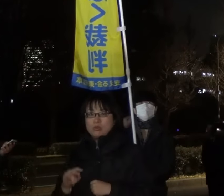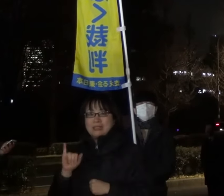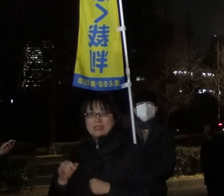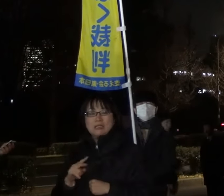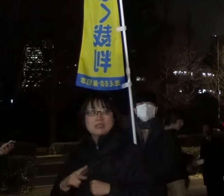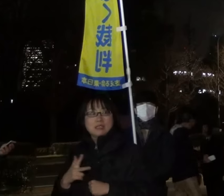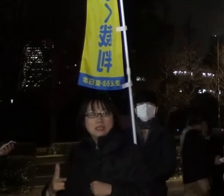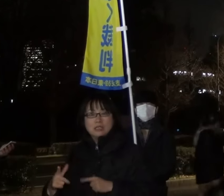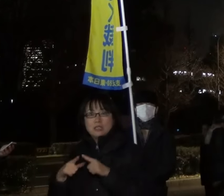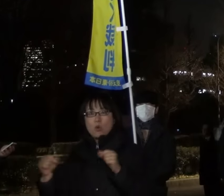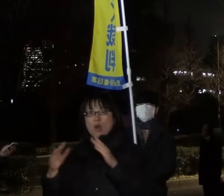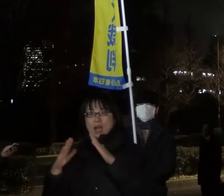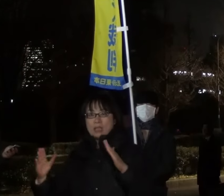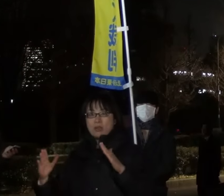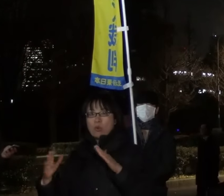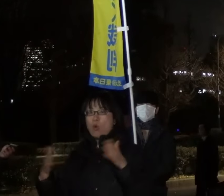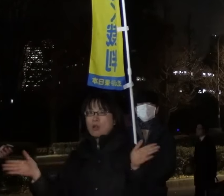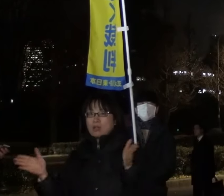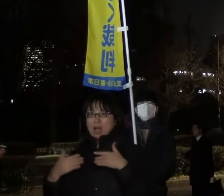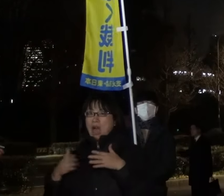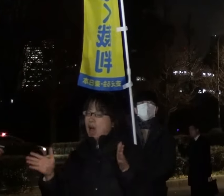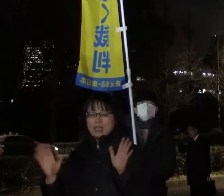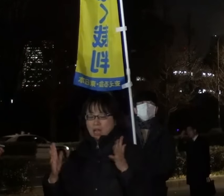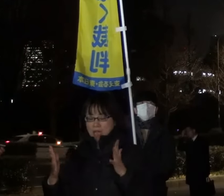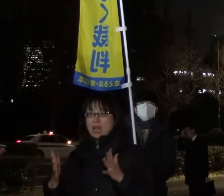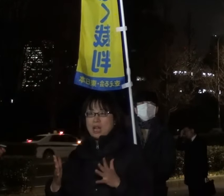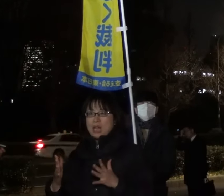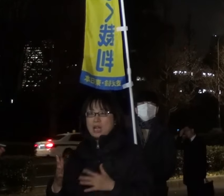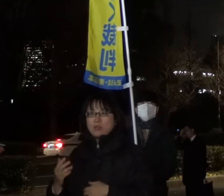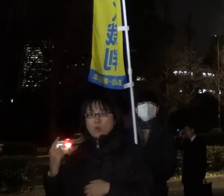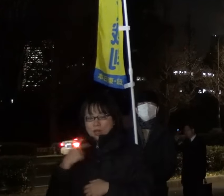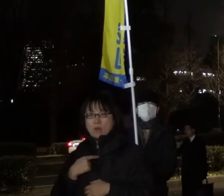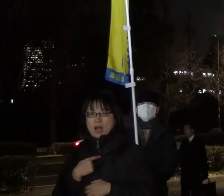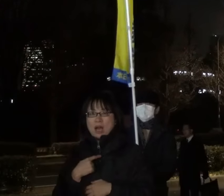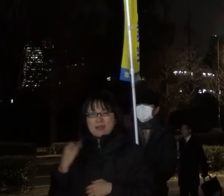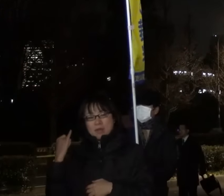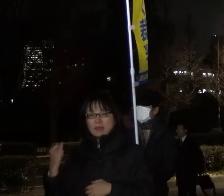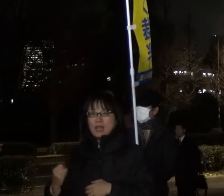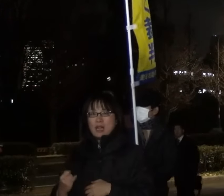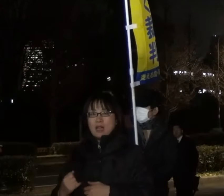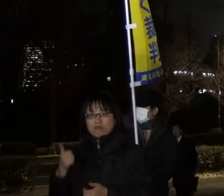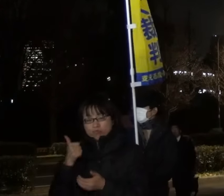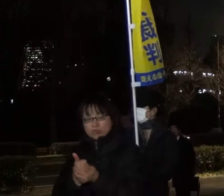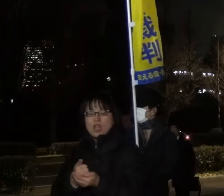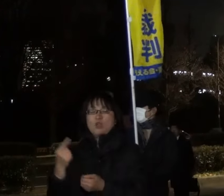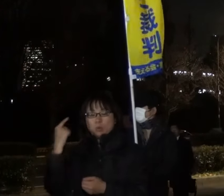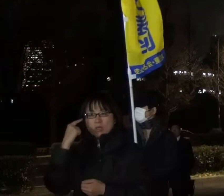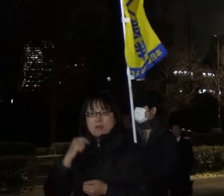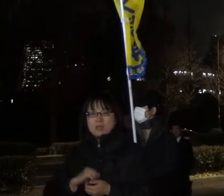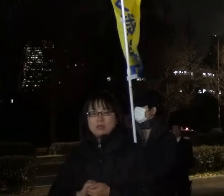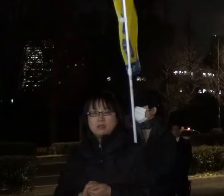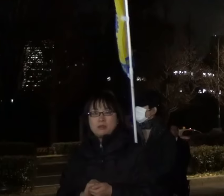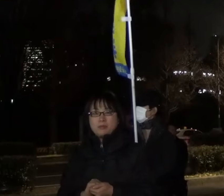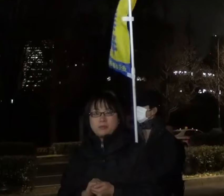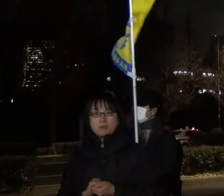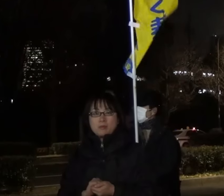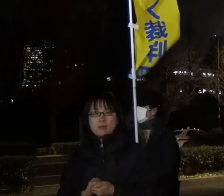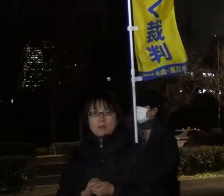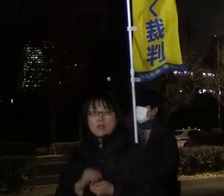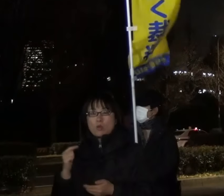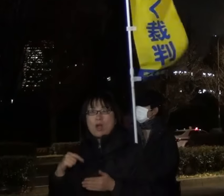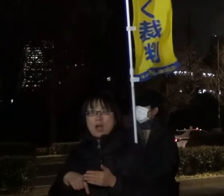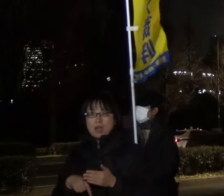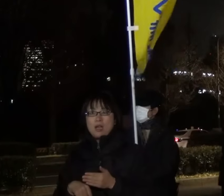会開かなかったっていうこと、私は本当に怒りを持って批判したいと思います。そんな